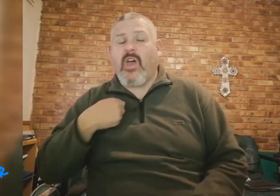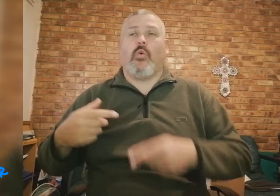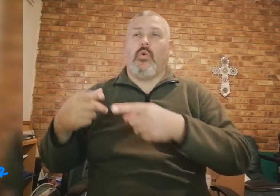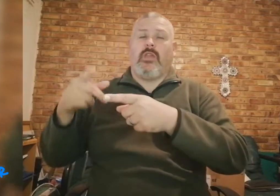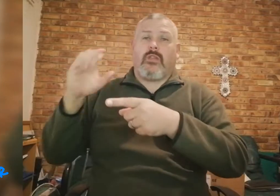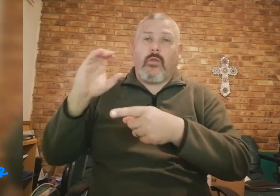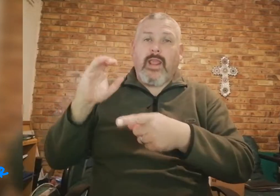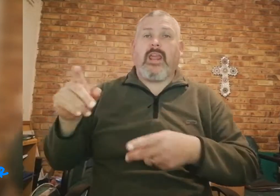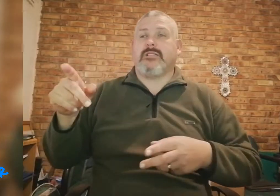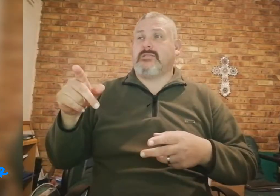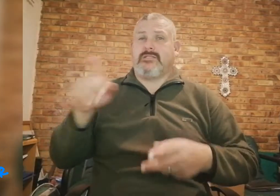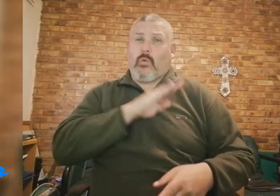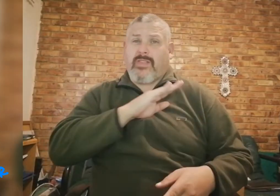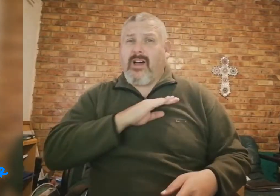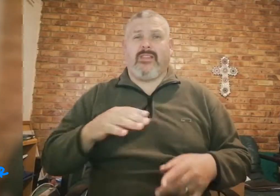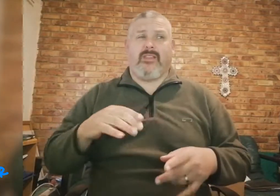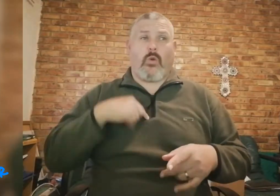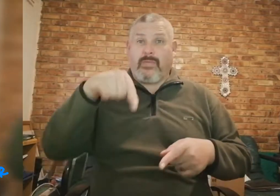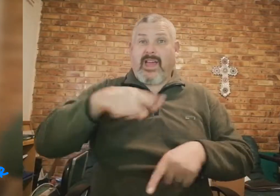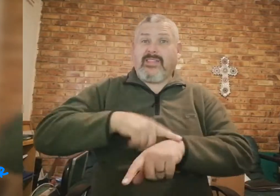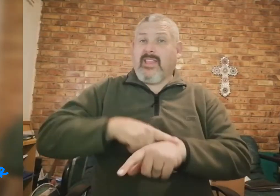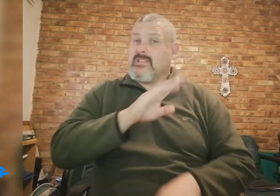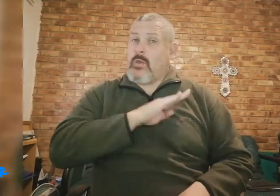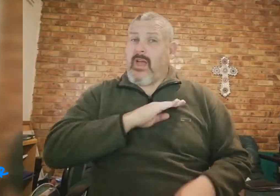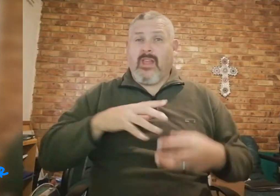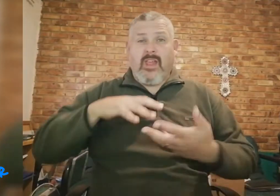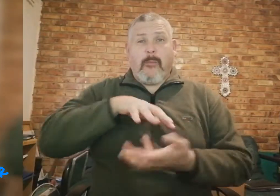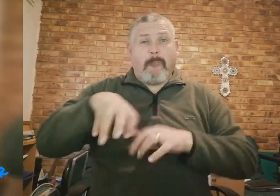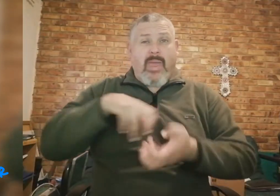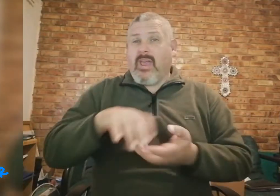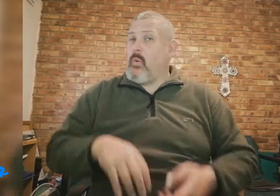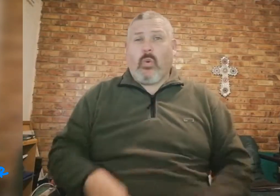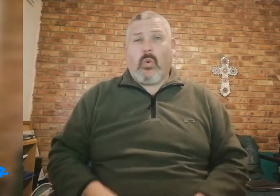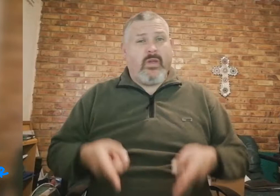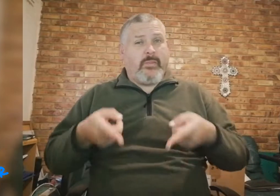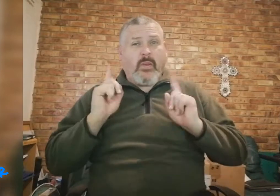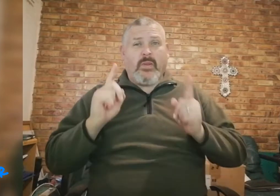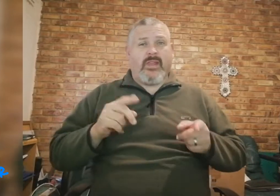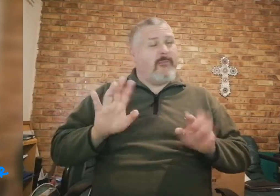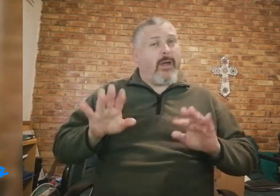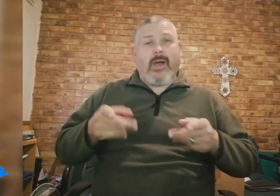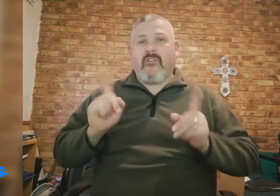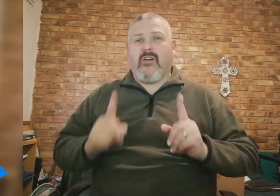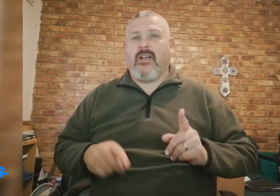vrou, Cornelius, soldaten, die tyd, mens, maar baie